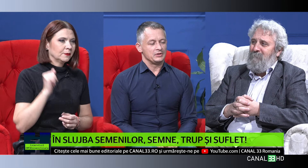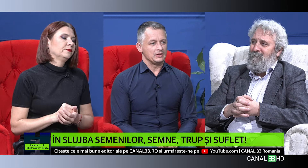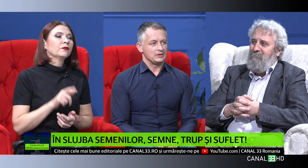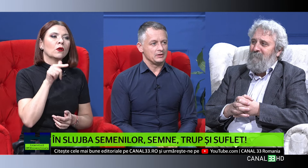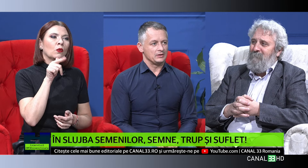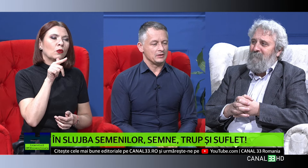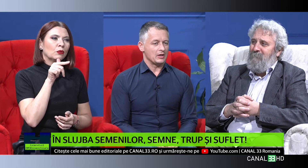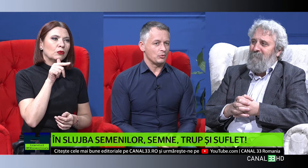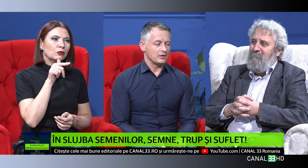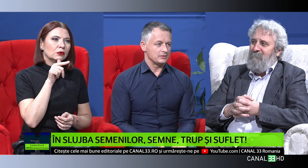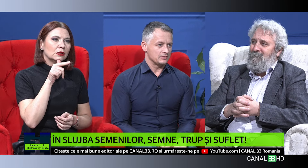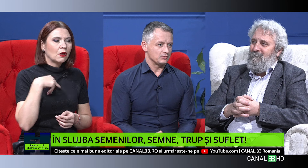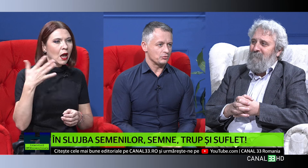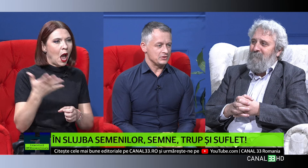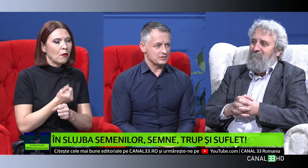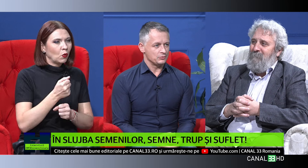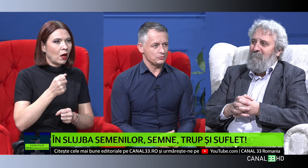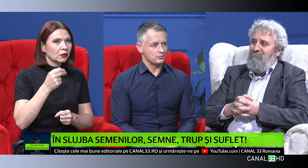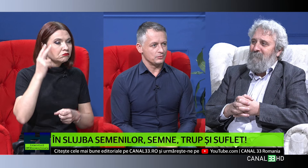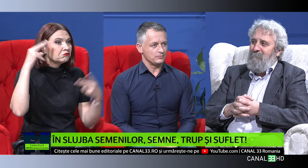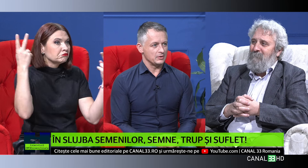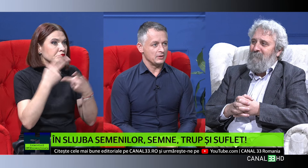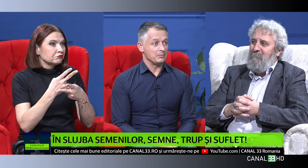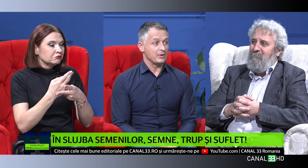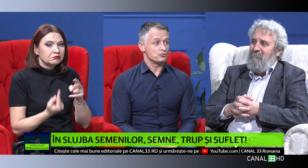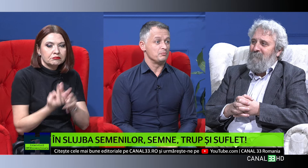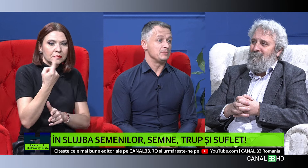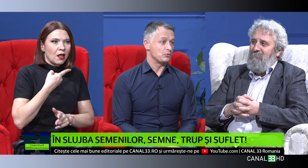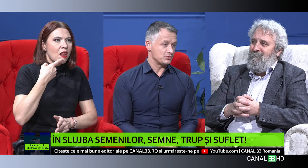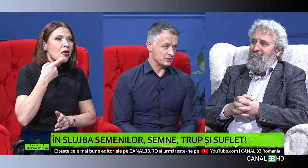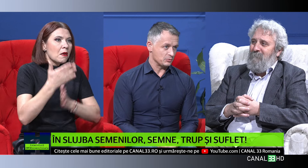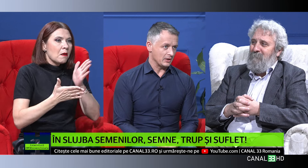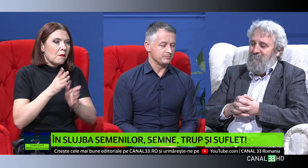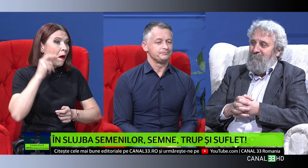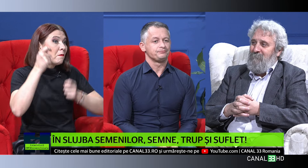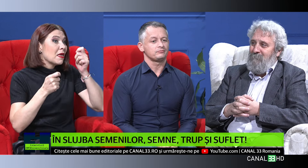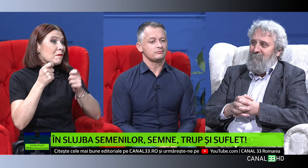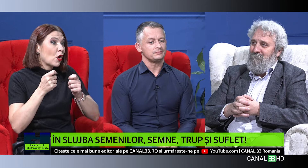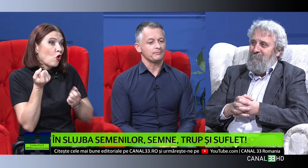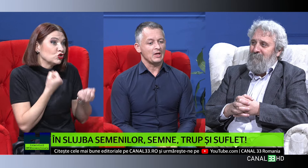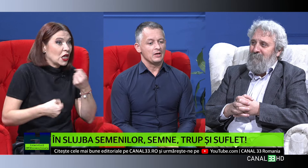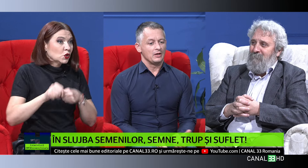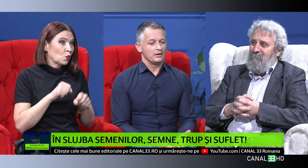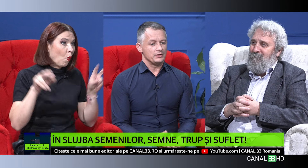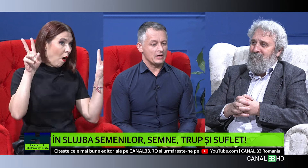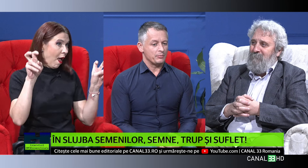unde am luat cunoștință cu limbajul mimico-gestual, iar